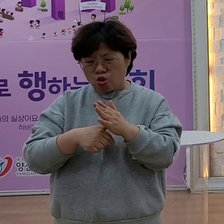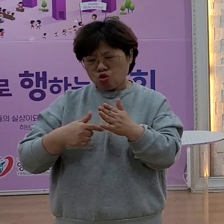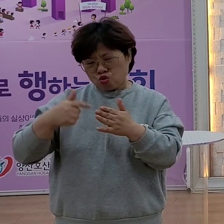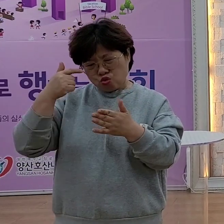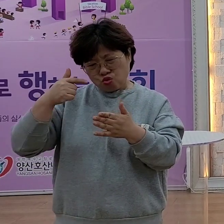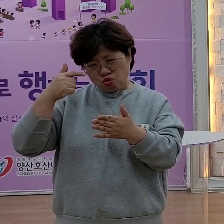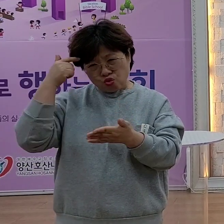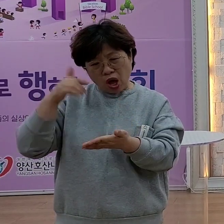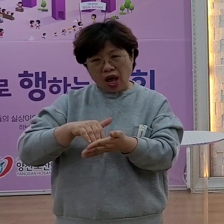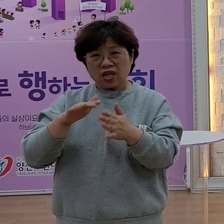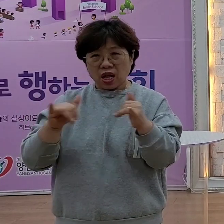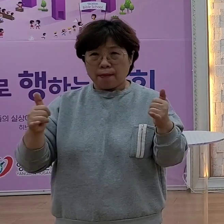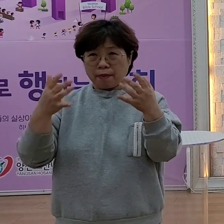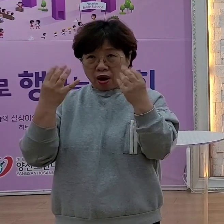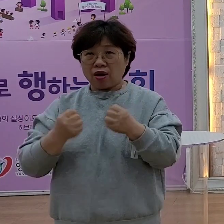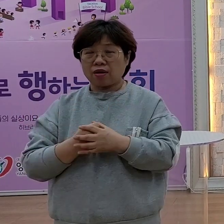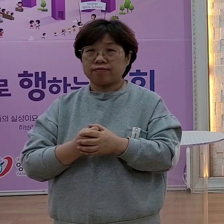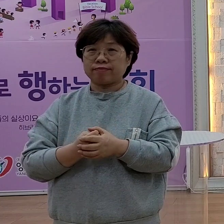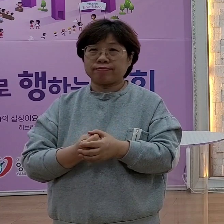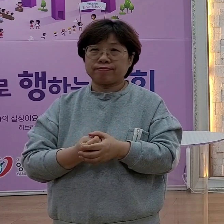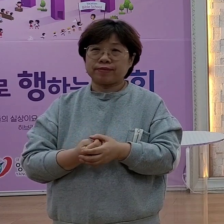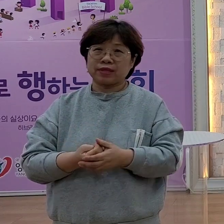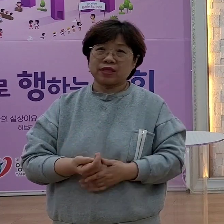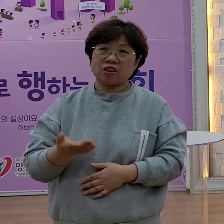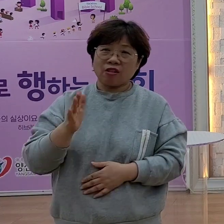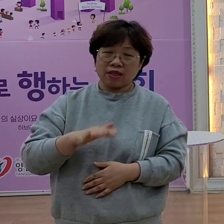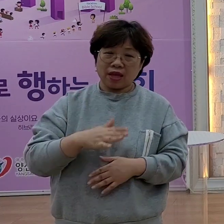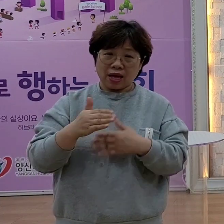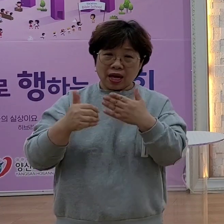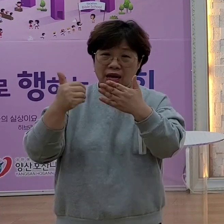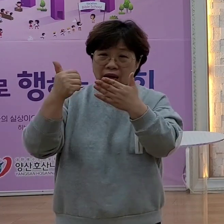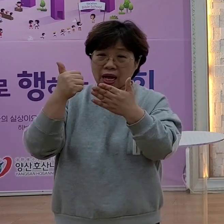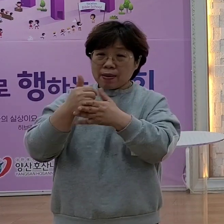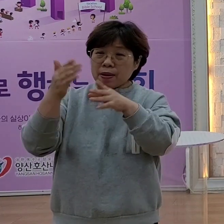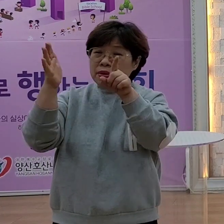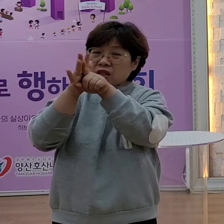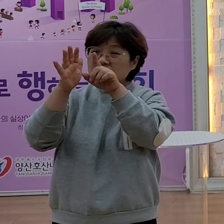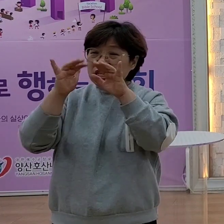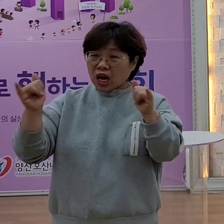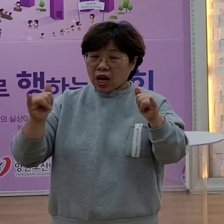모릅니다. 그런데 우리 하나님의 사람들인 우리 성도들은